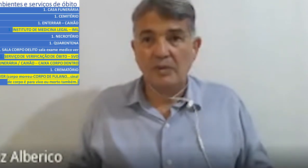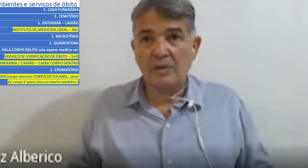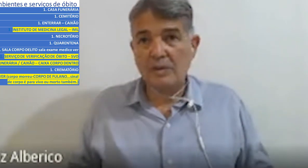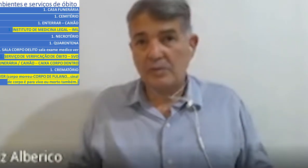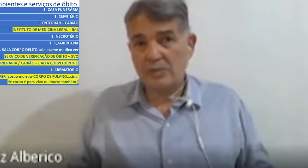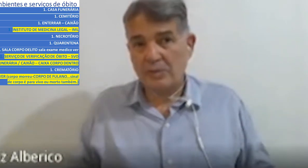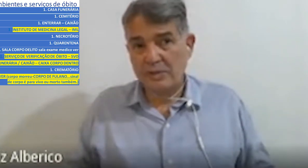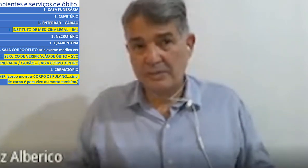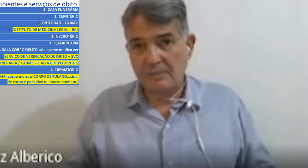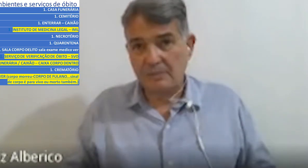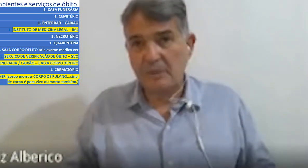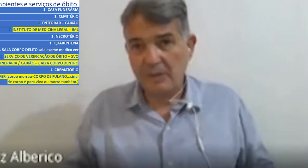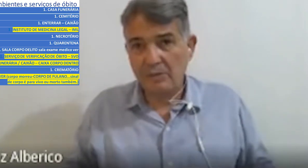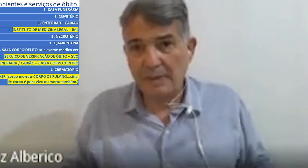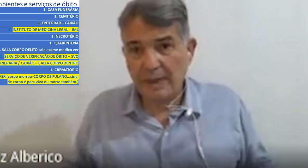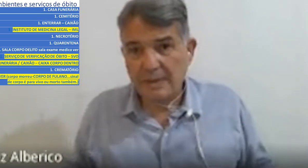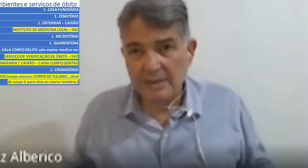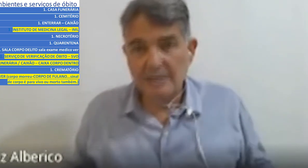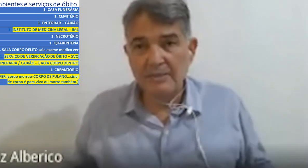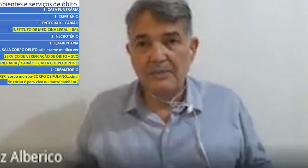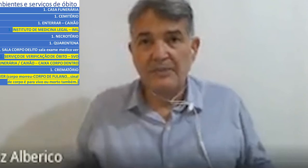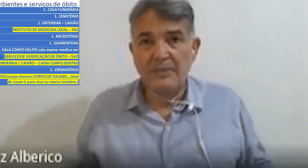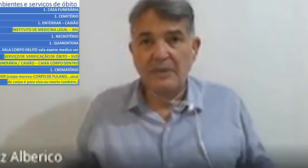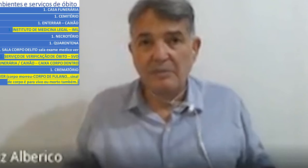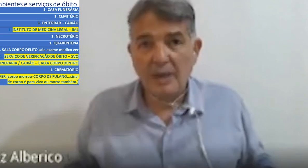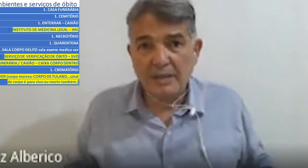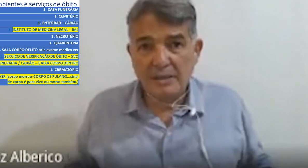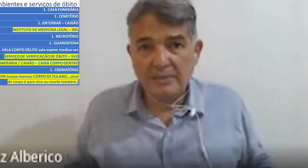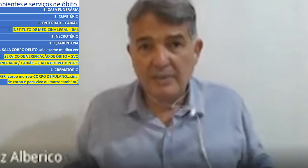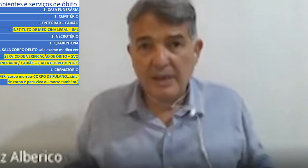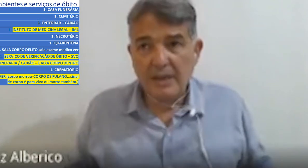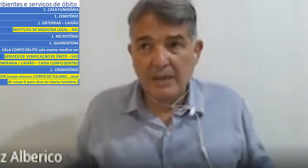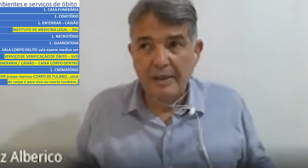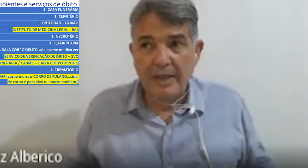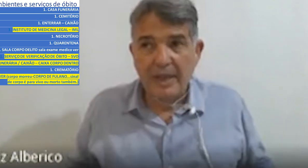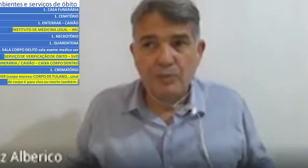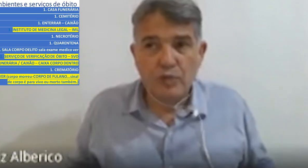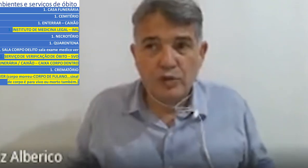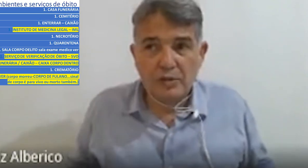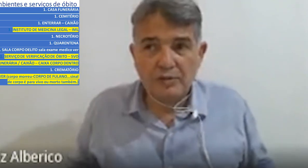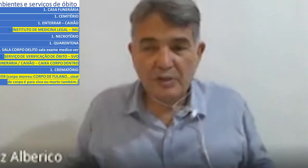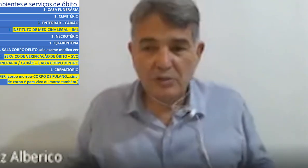de situações bem complexas, mas é muito difícil